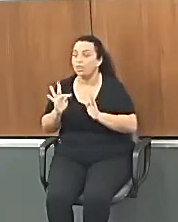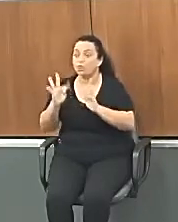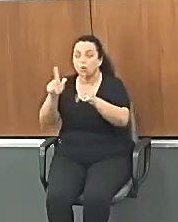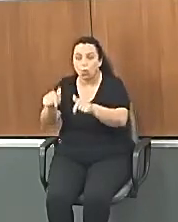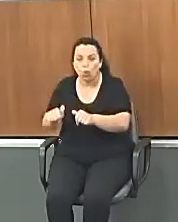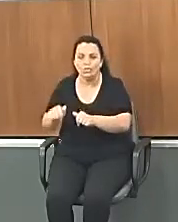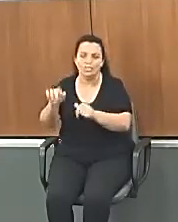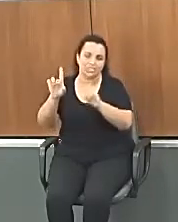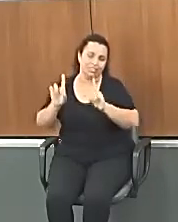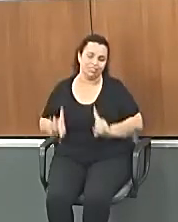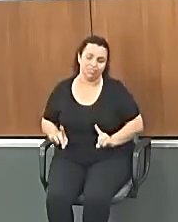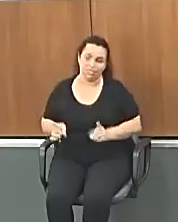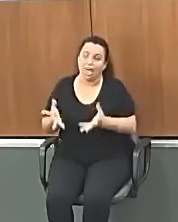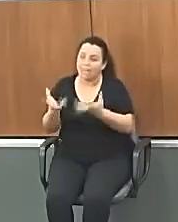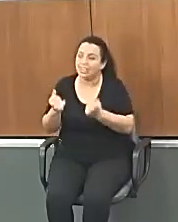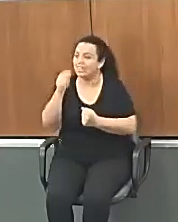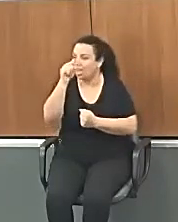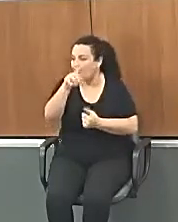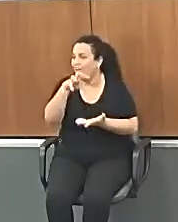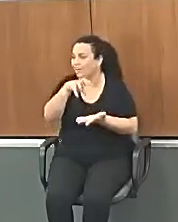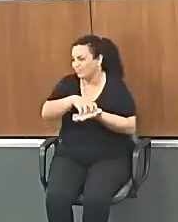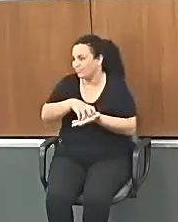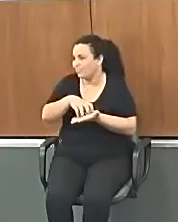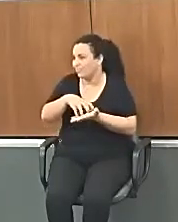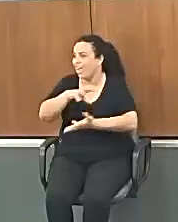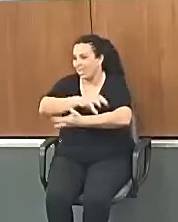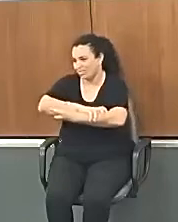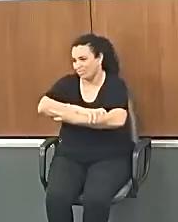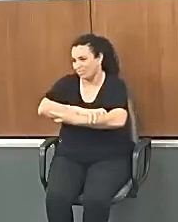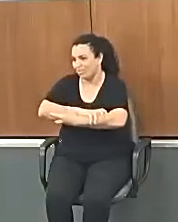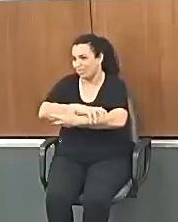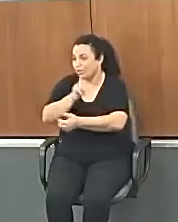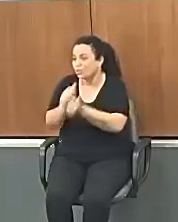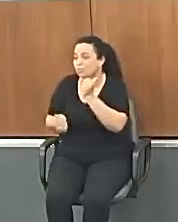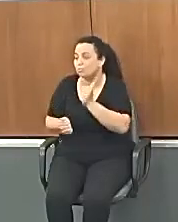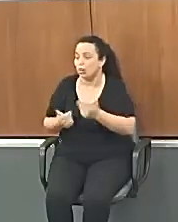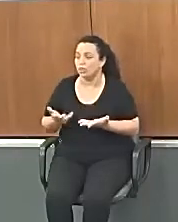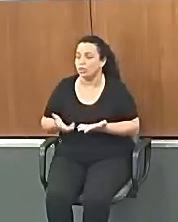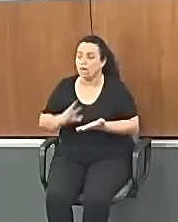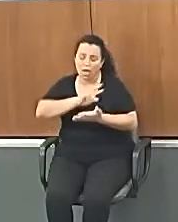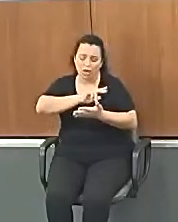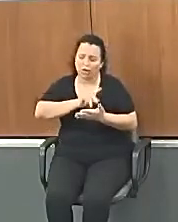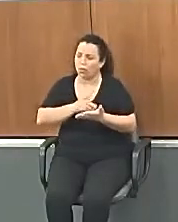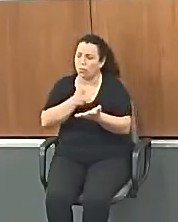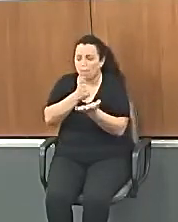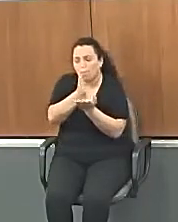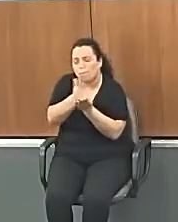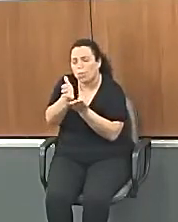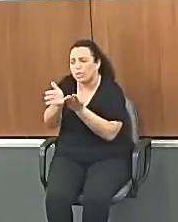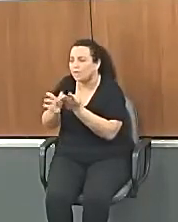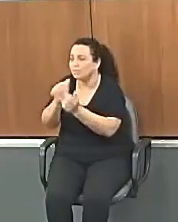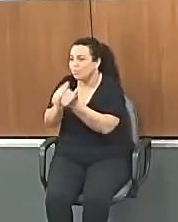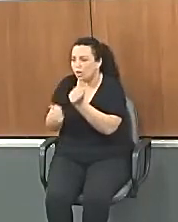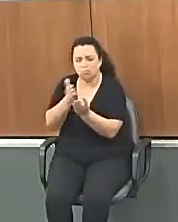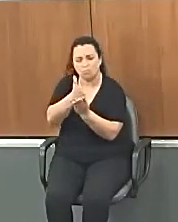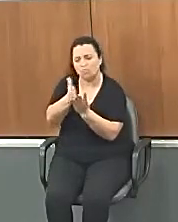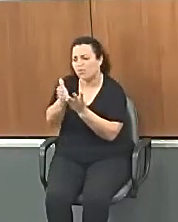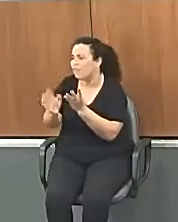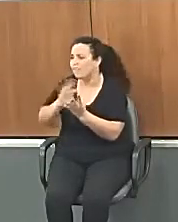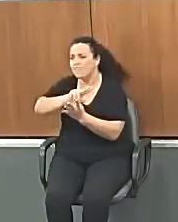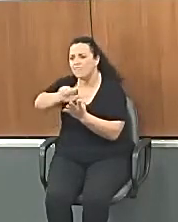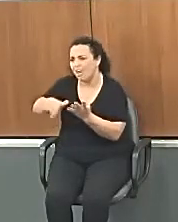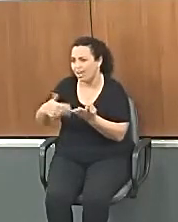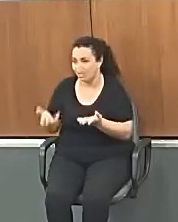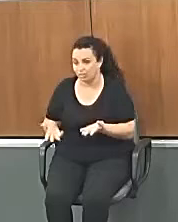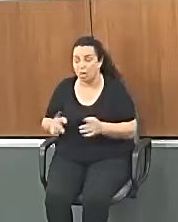deficiência ali no nosso espaço na área esportiva com vários tipos de modalidades esportivas mas